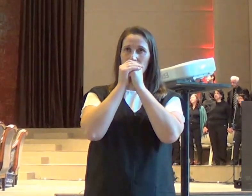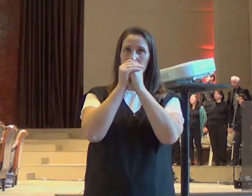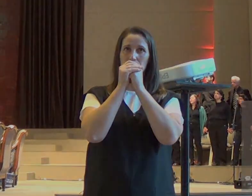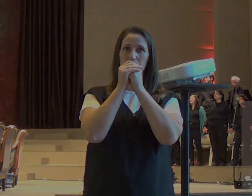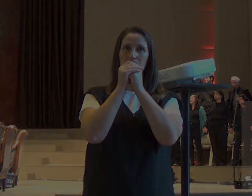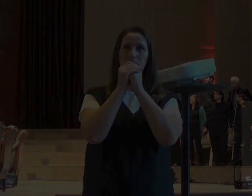canta com nós